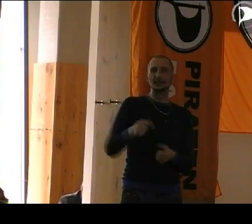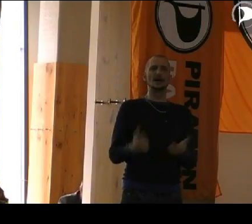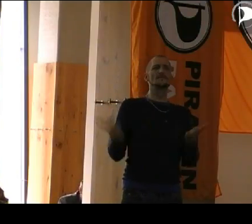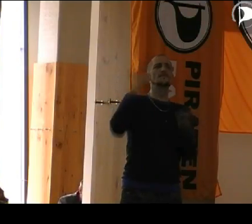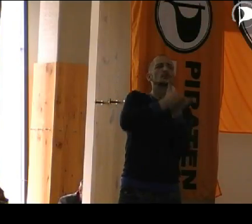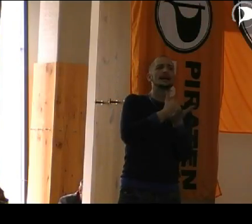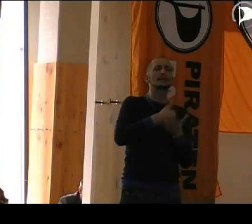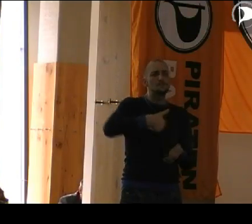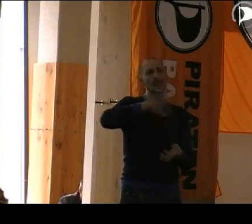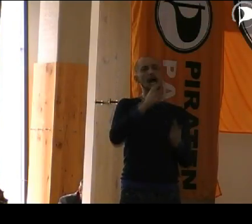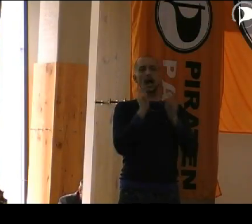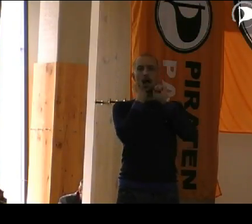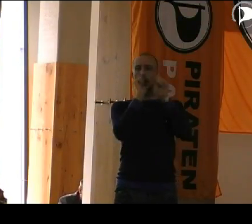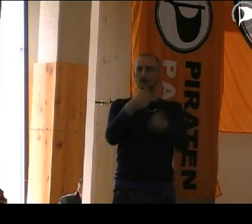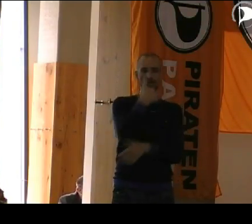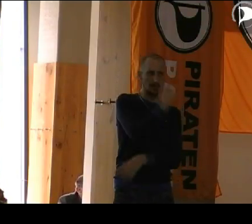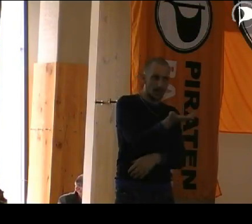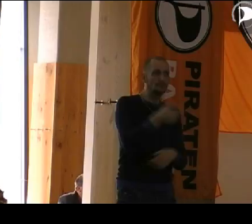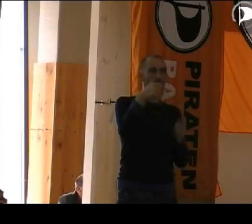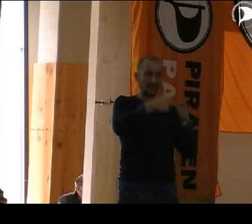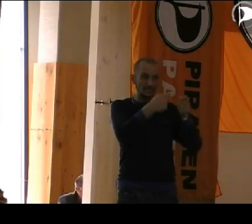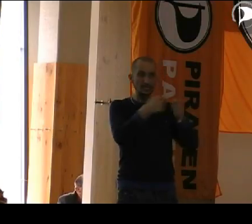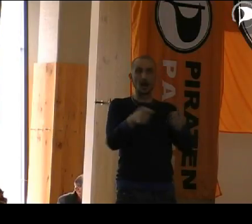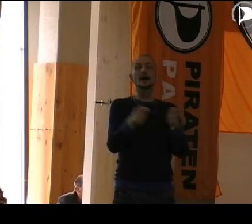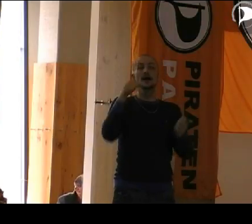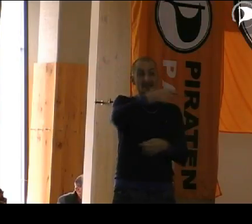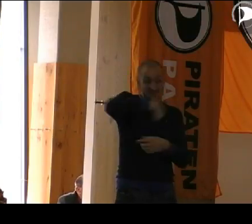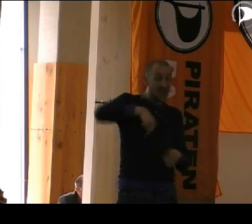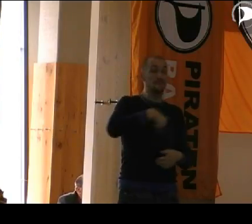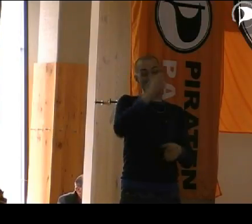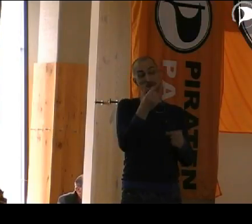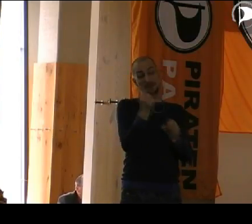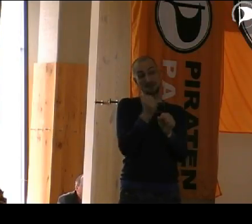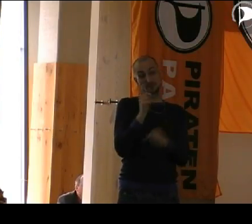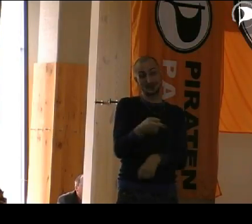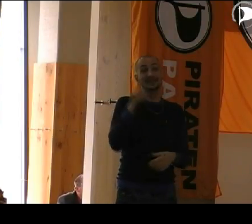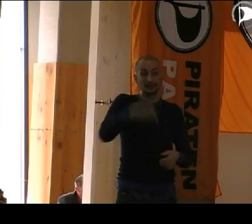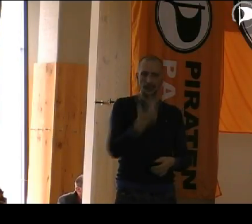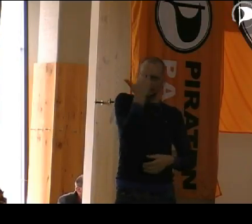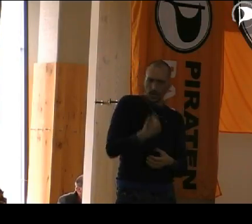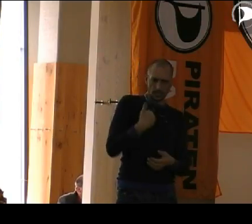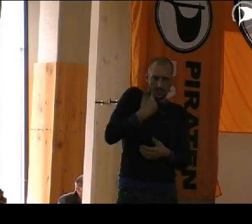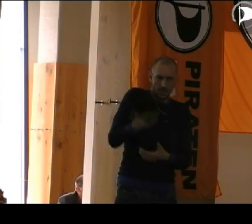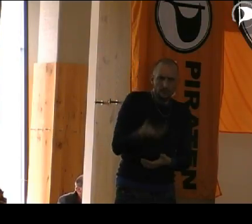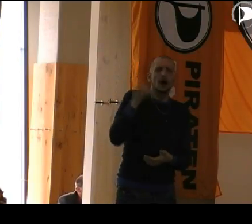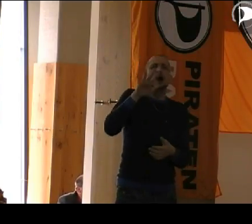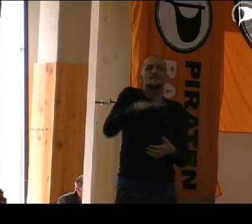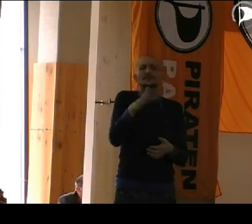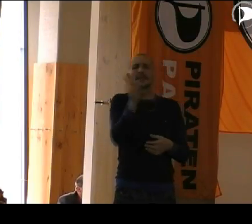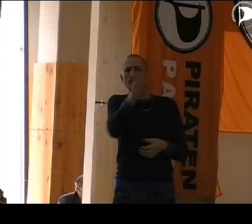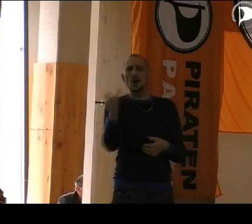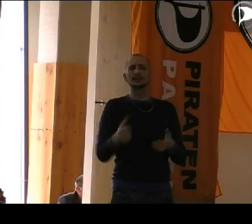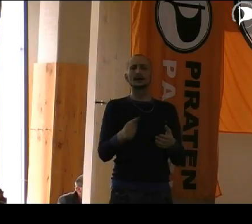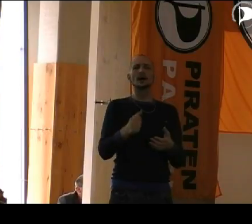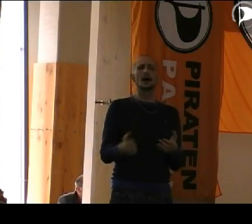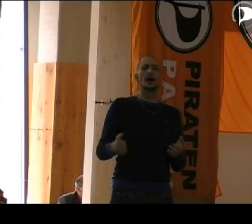beauftragung verlieren das hätten wir wissen ja wenn die jetzige zahl vorgeben und da haben wir 15 leute landesvorstand haben jetzt